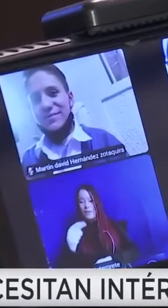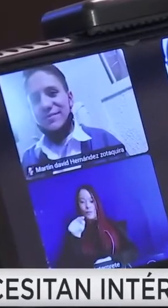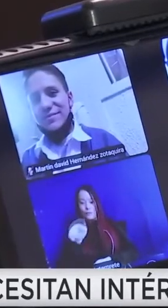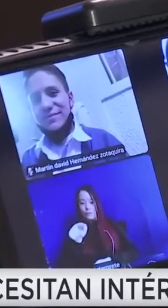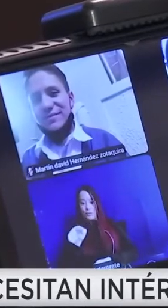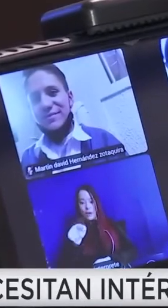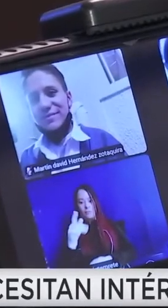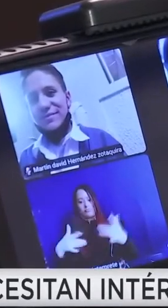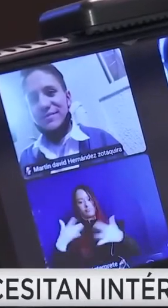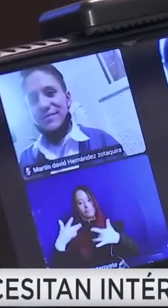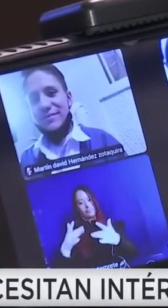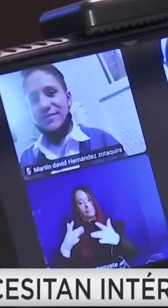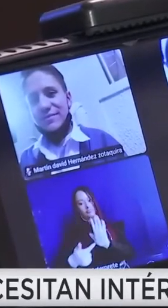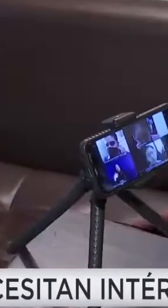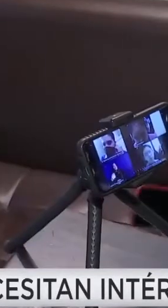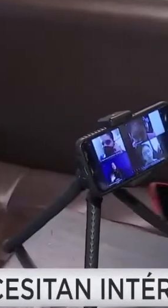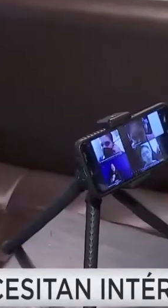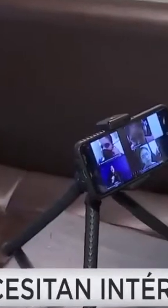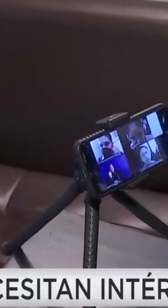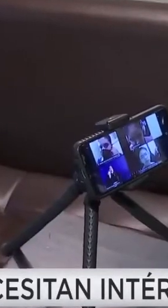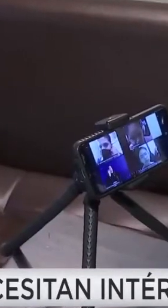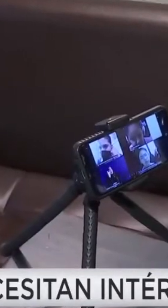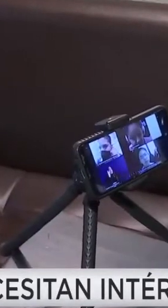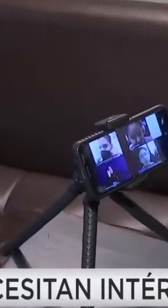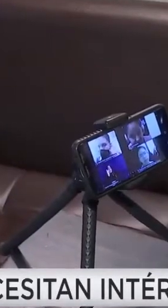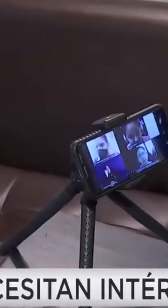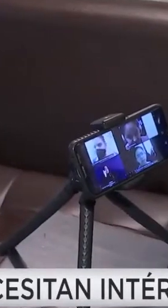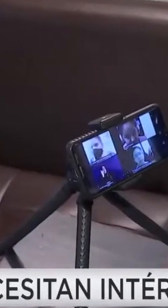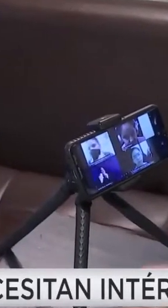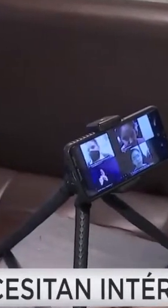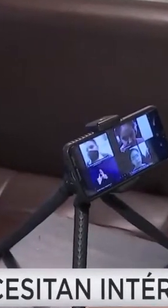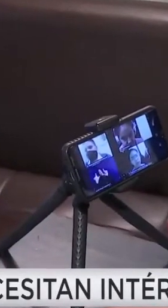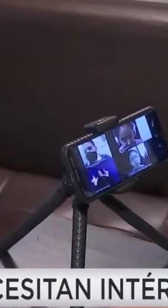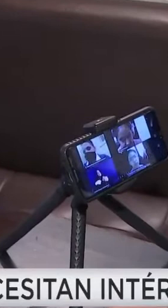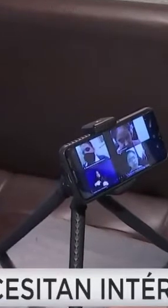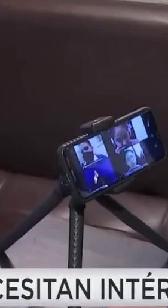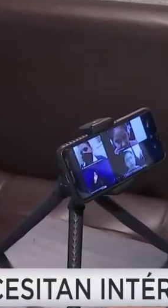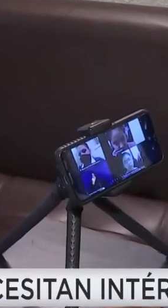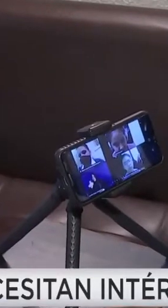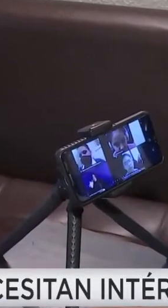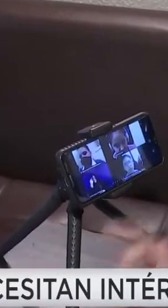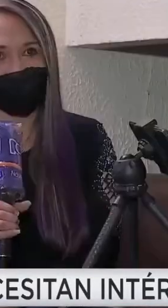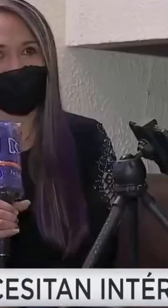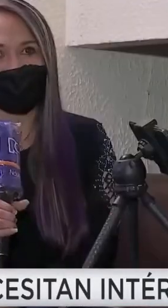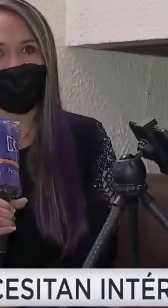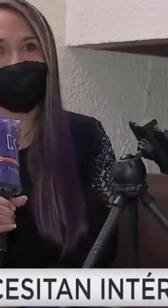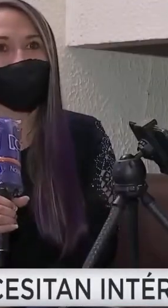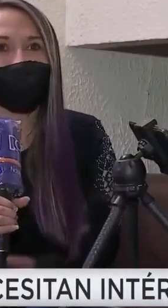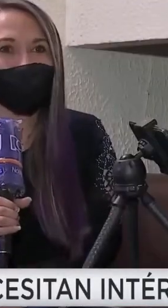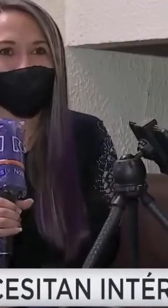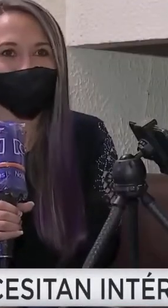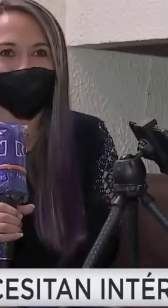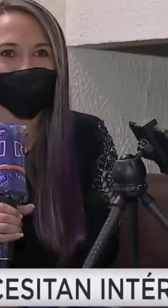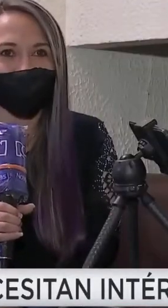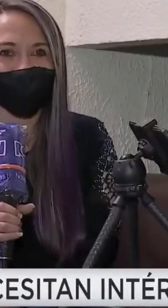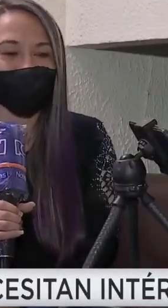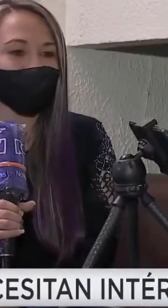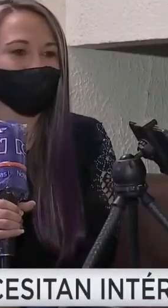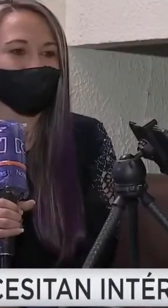casi tres semanas deprimido, angustiado, estresado y ver el brillo en sus ojos el día de